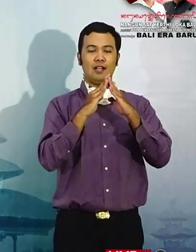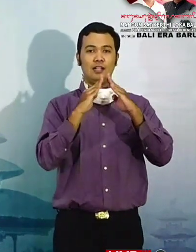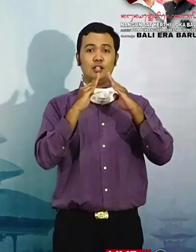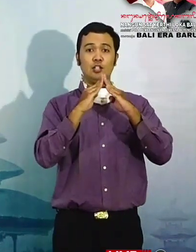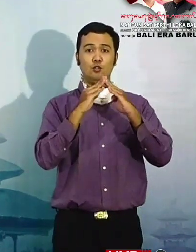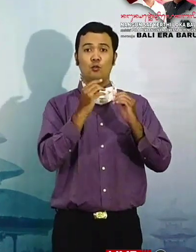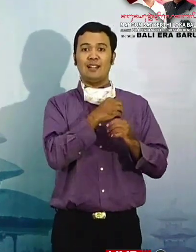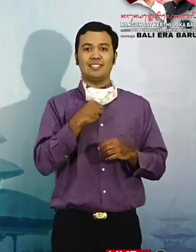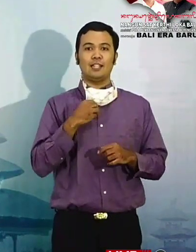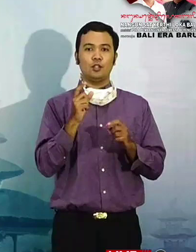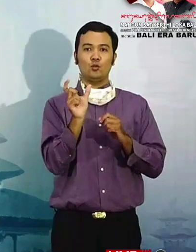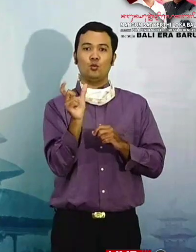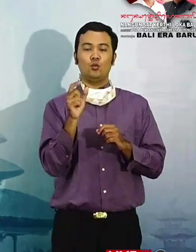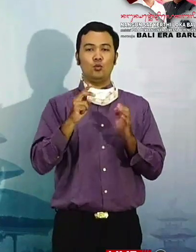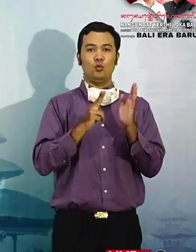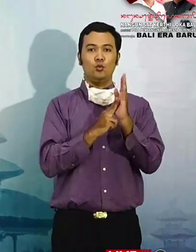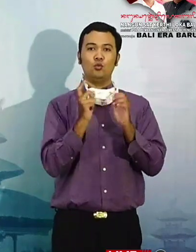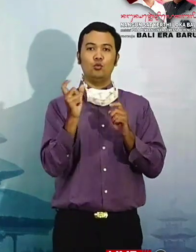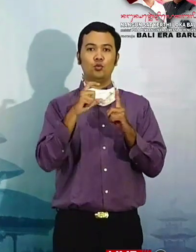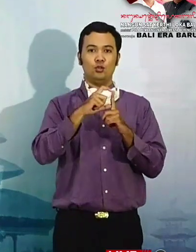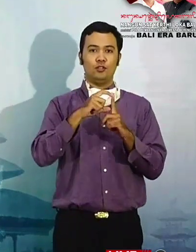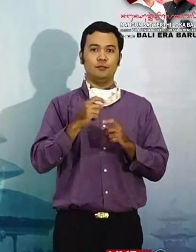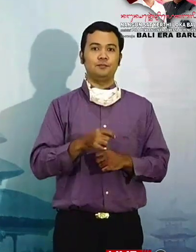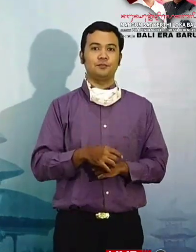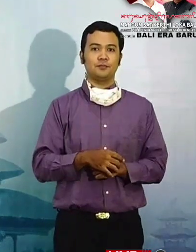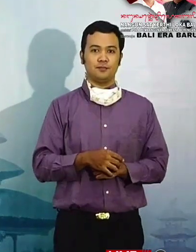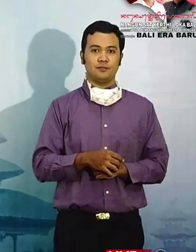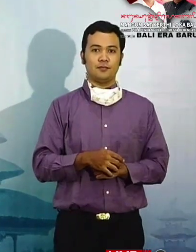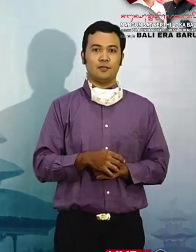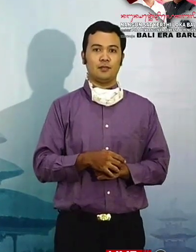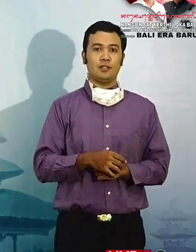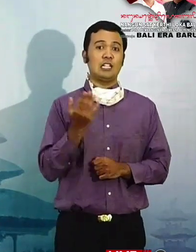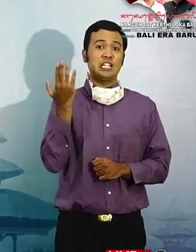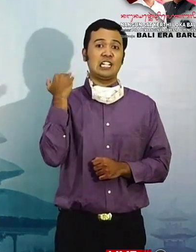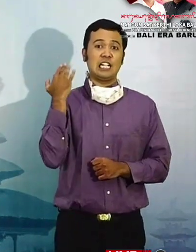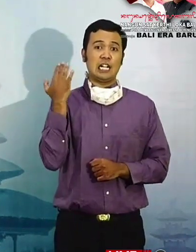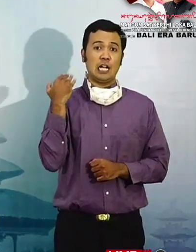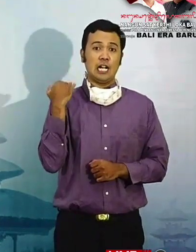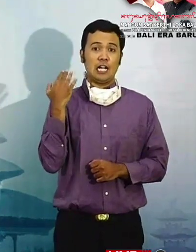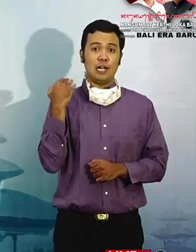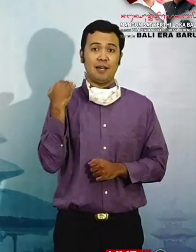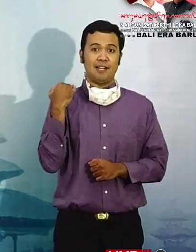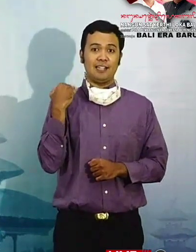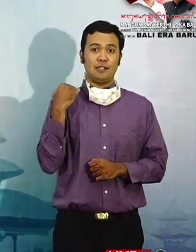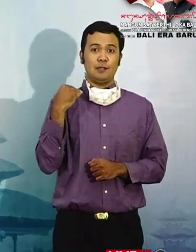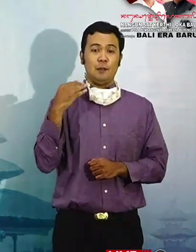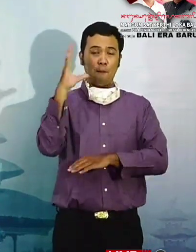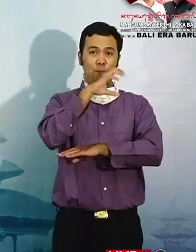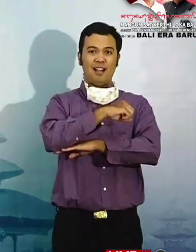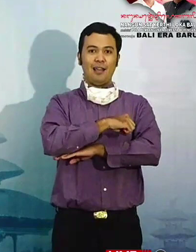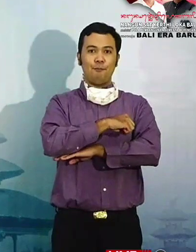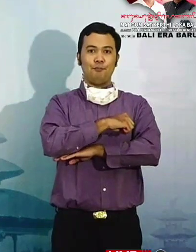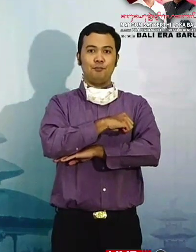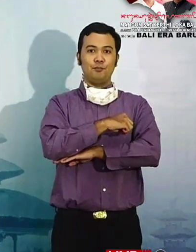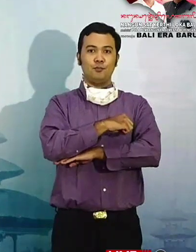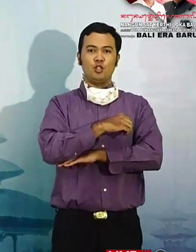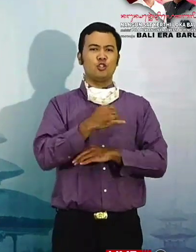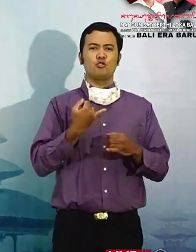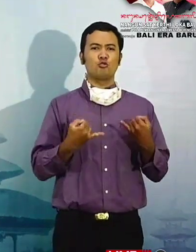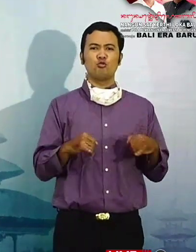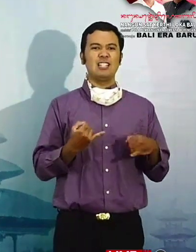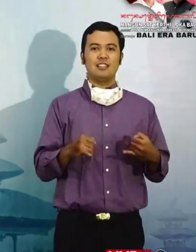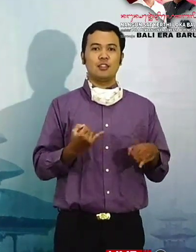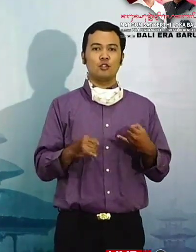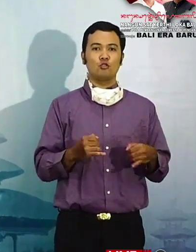Jadi karena malam agak sulit ya untuk membawa langsung, sulitnya bukan dari kami tapi dari yang bersangkutan, karena mereka